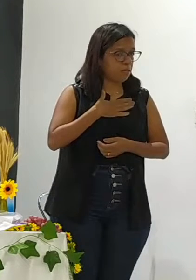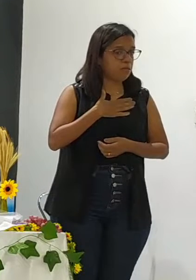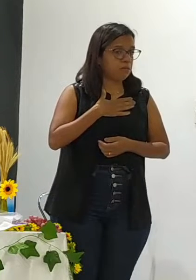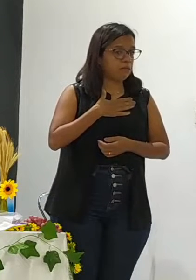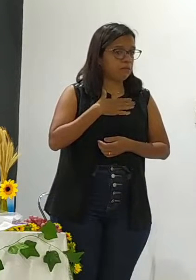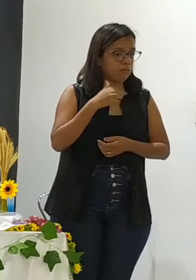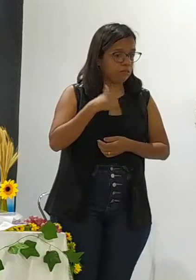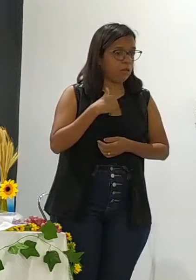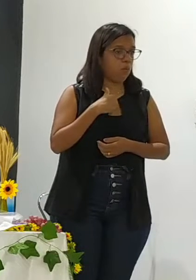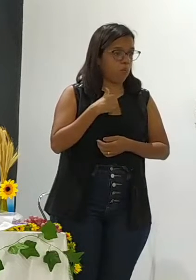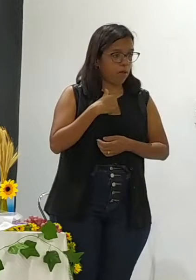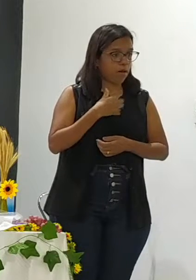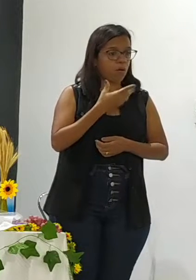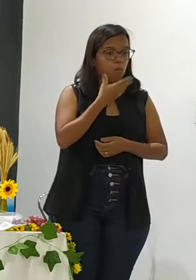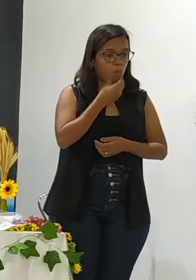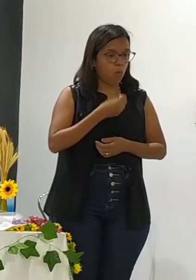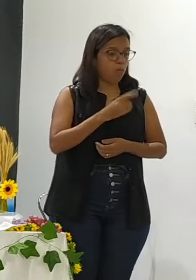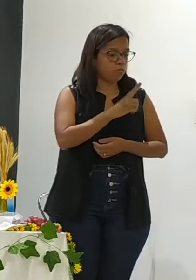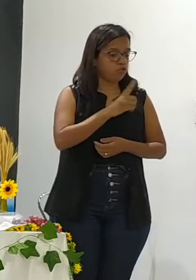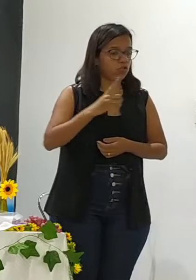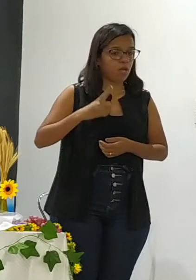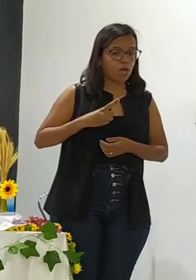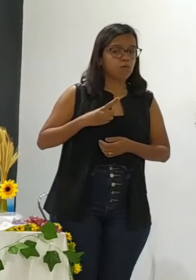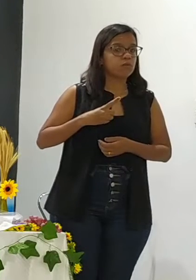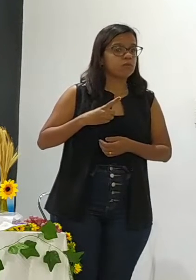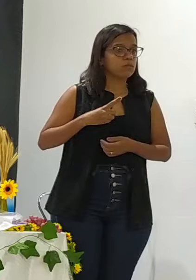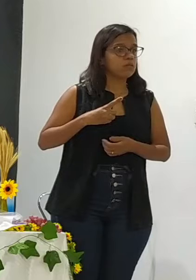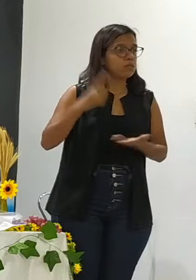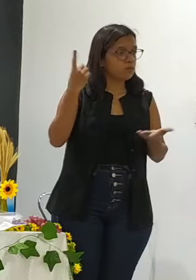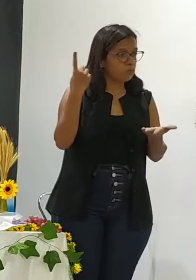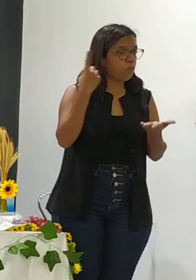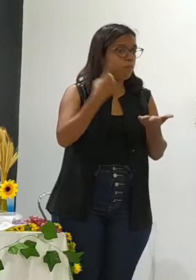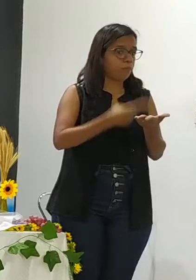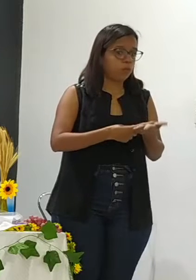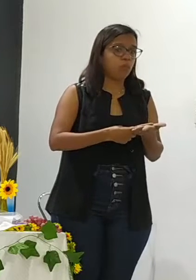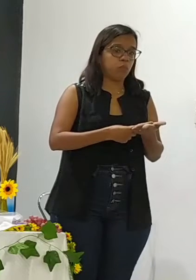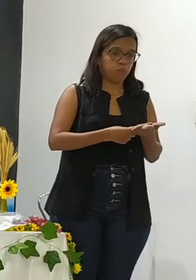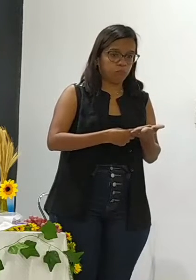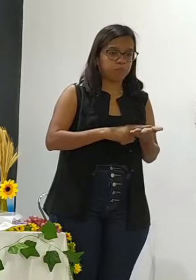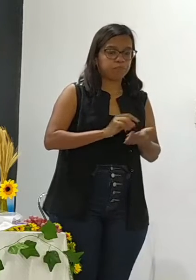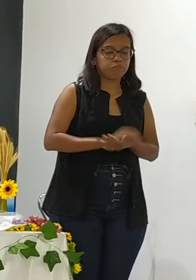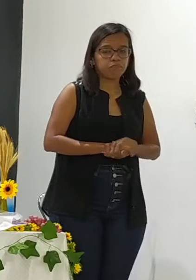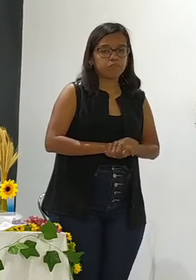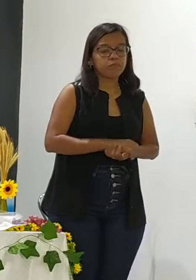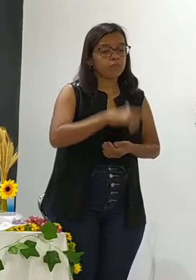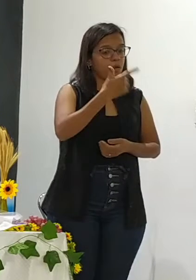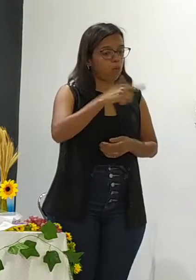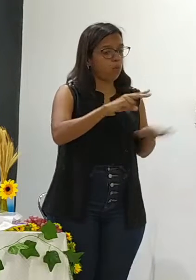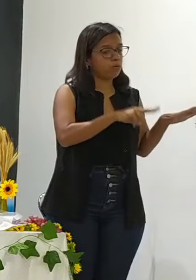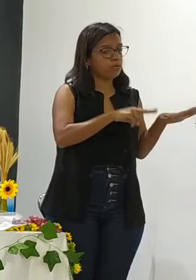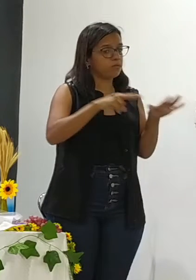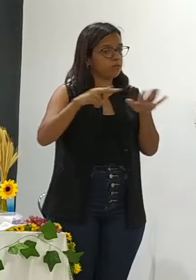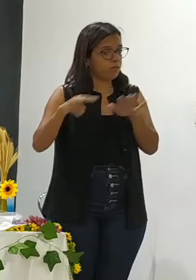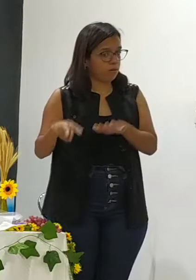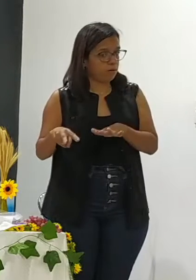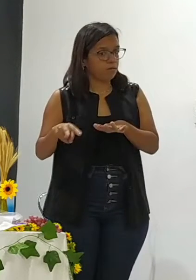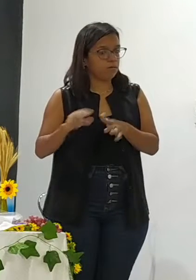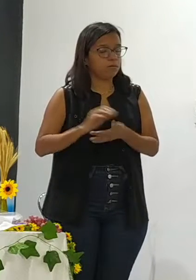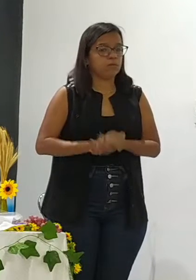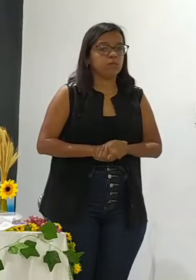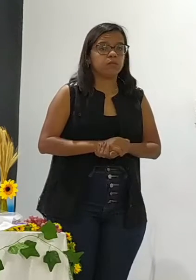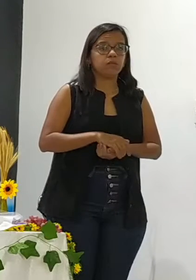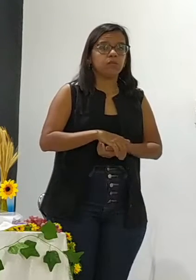concluiu. Porque eu ia chegando para início de domingo, na outra semana, que eu